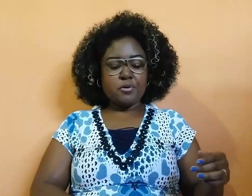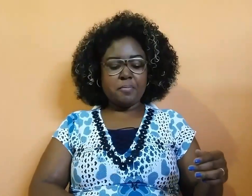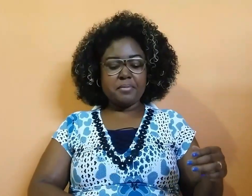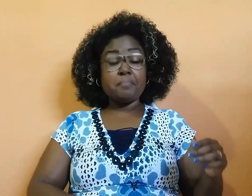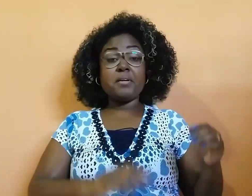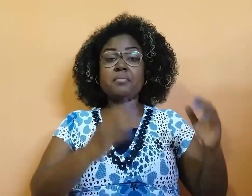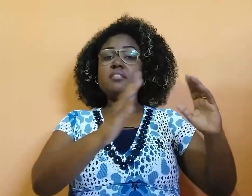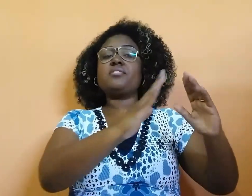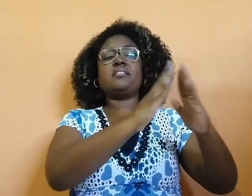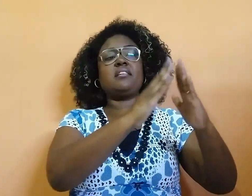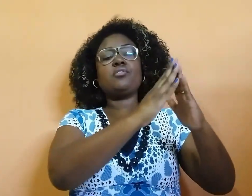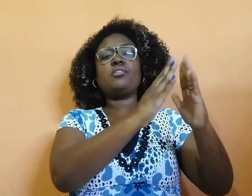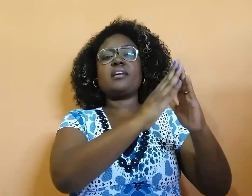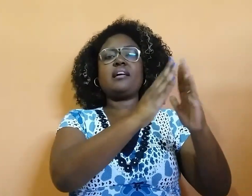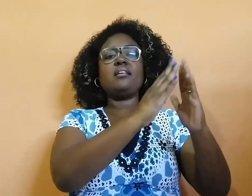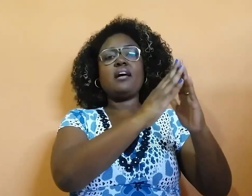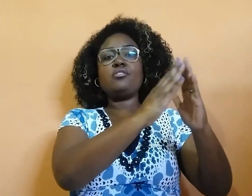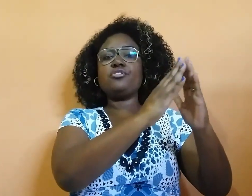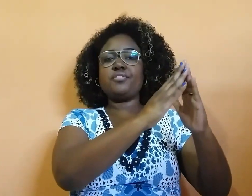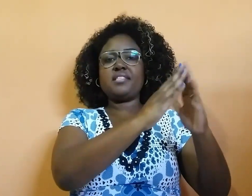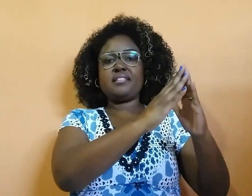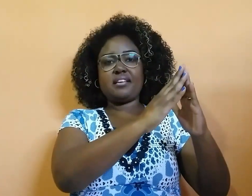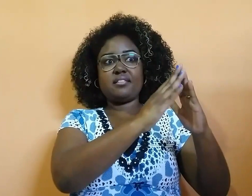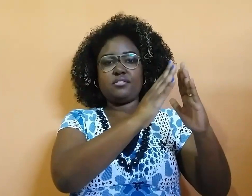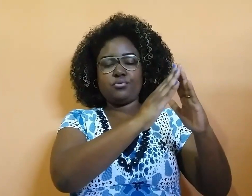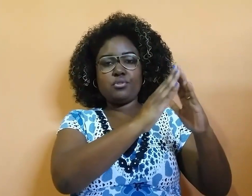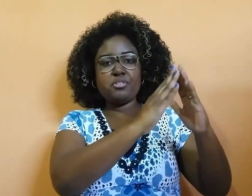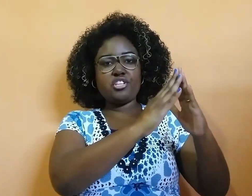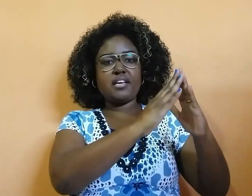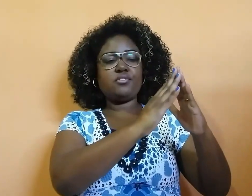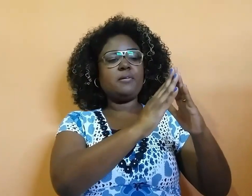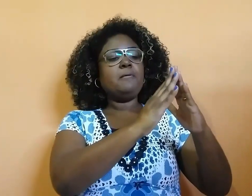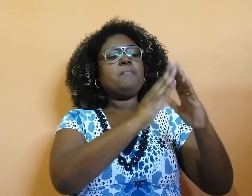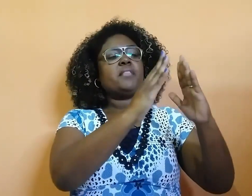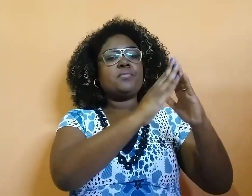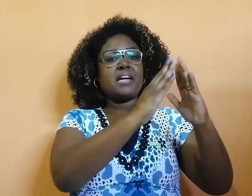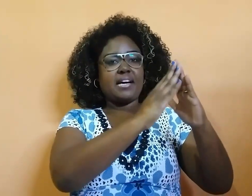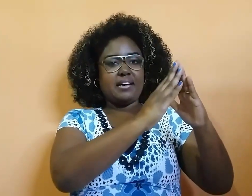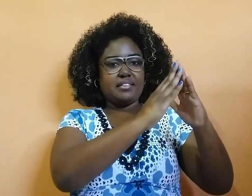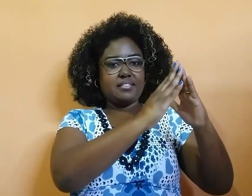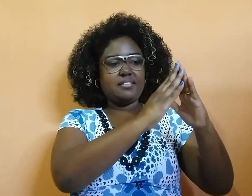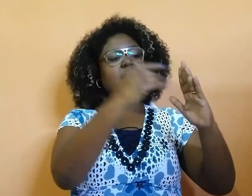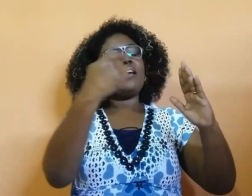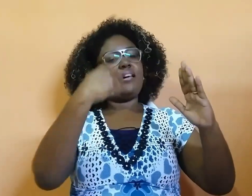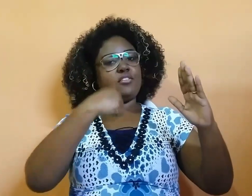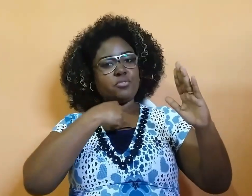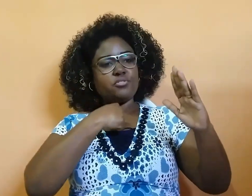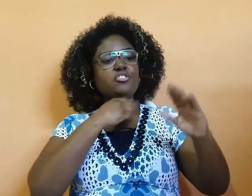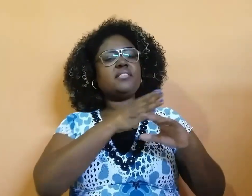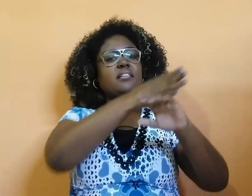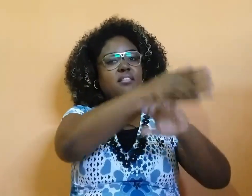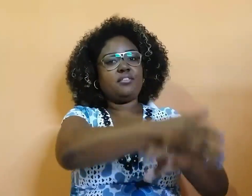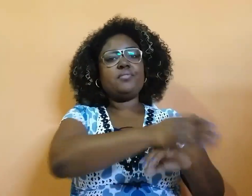explicou para mim primeiro você tem que colocar a onde você está entrando objeto tão casa aí eu posso dizer que eu